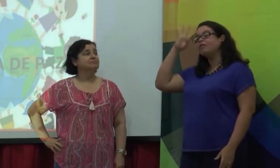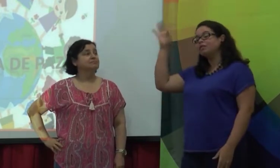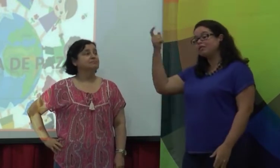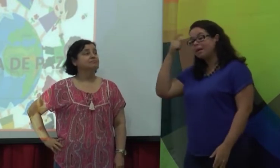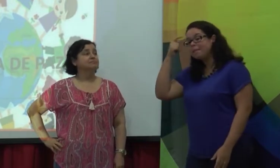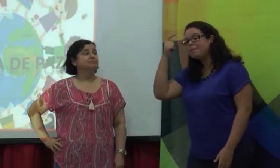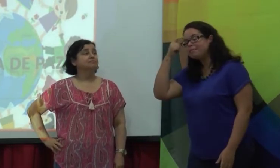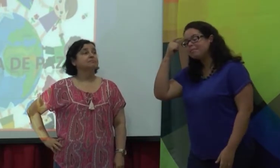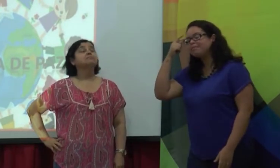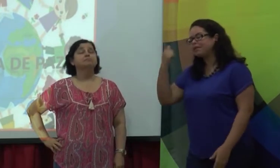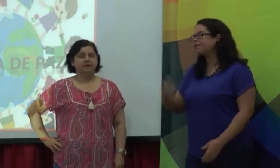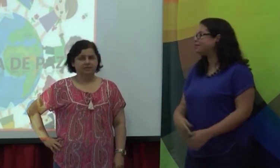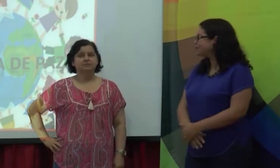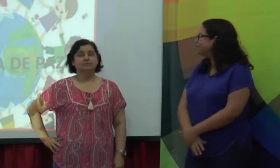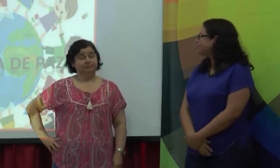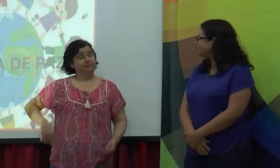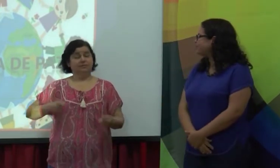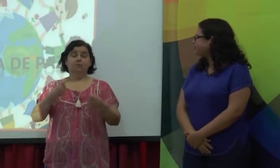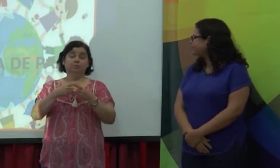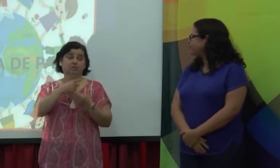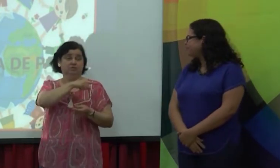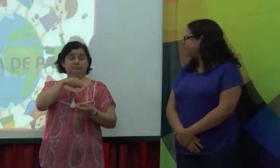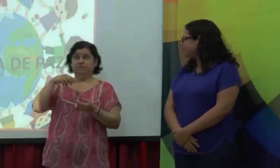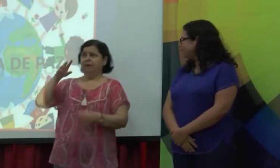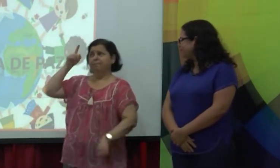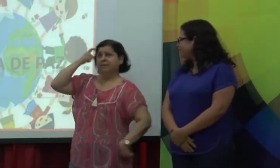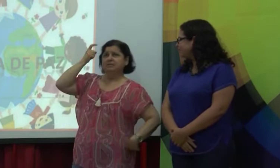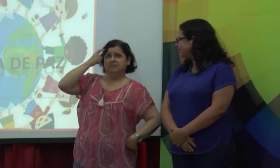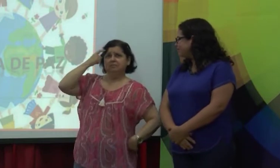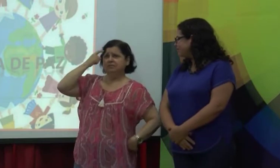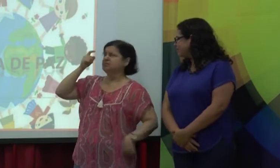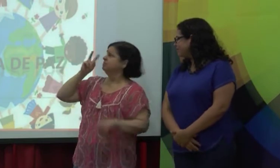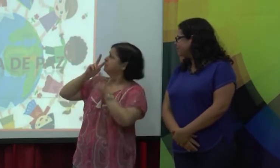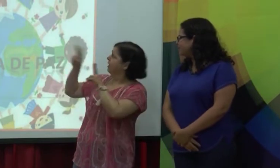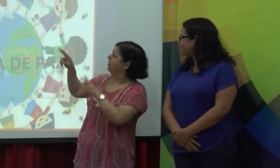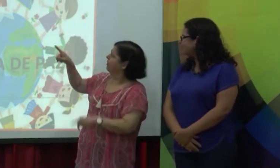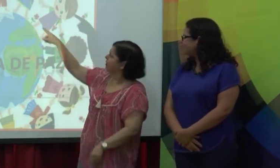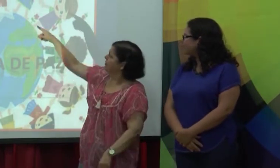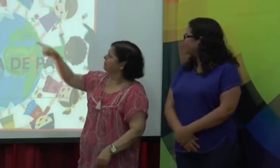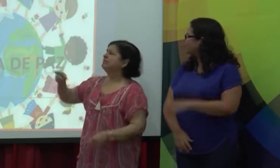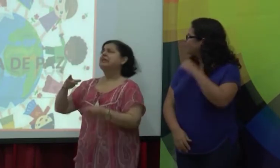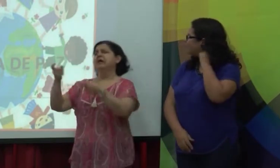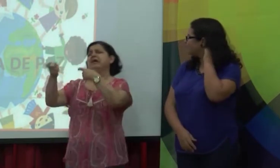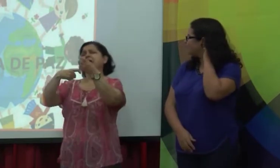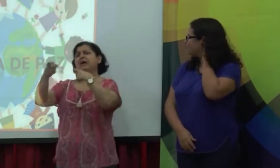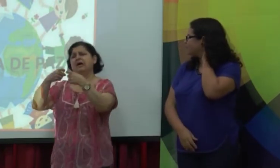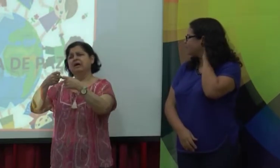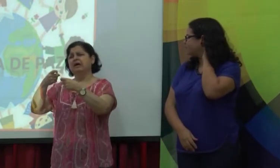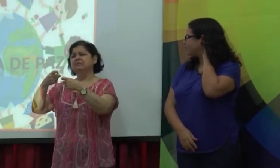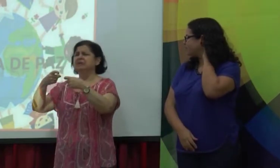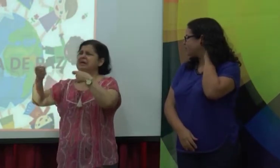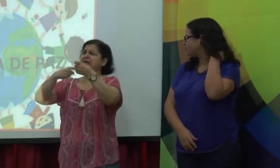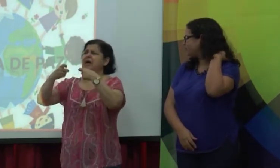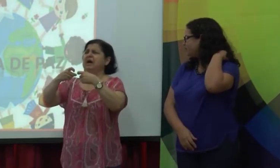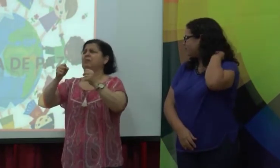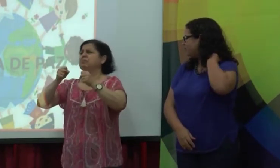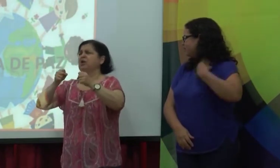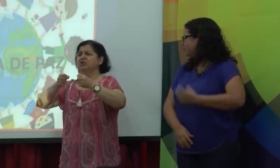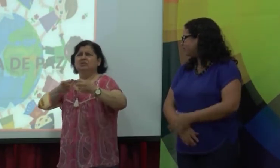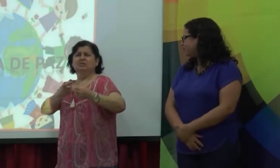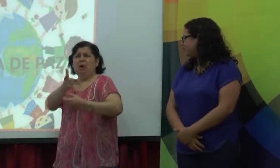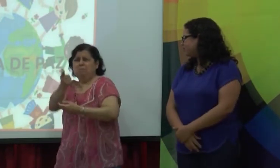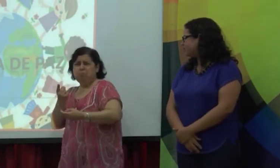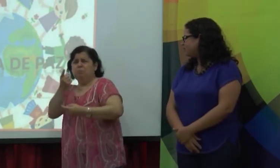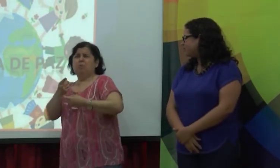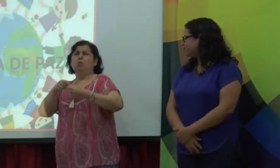nossa vida? É a filosofia que vai nos ajudar. Por quê? O pensamento, nessa figura que